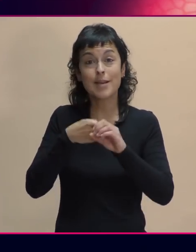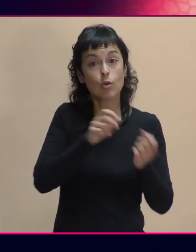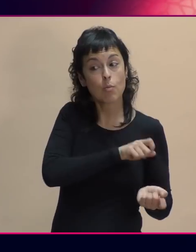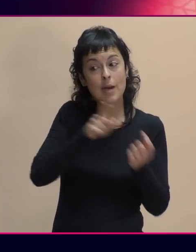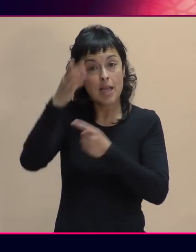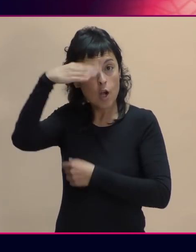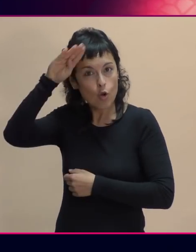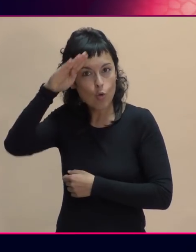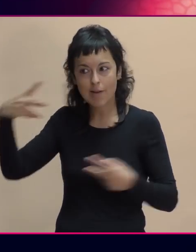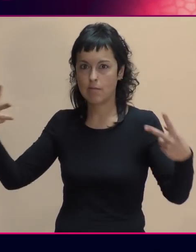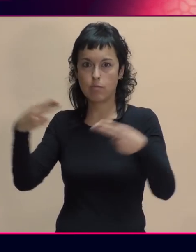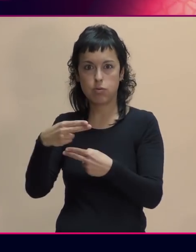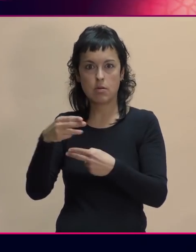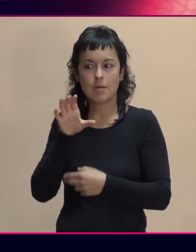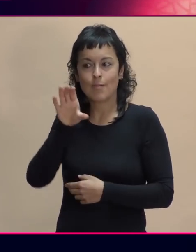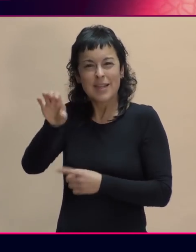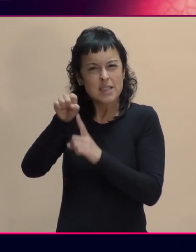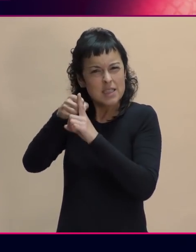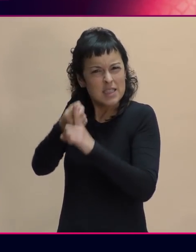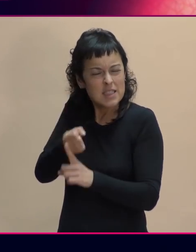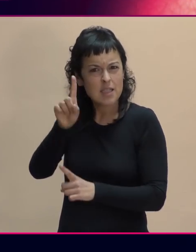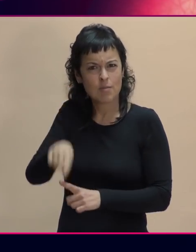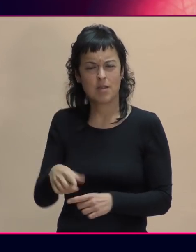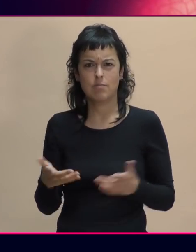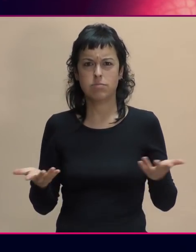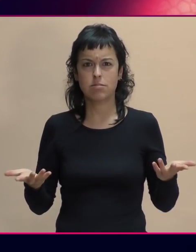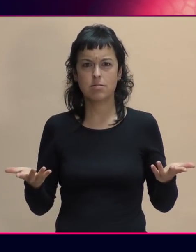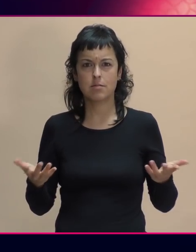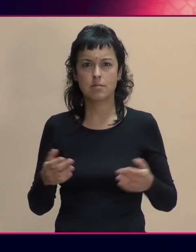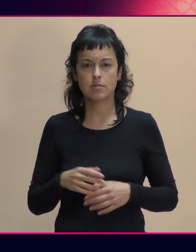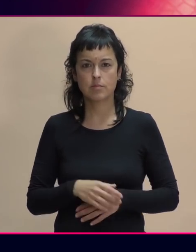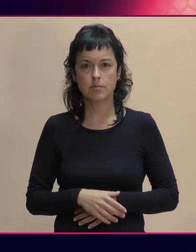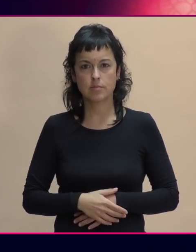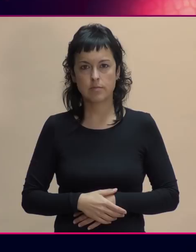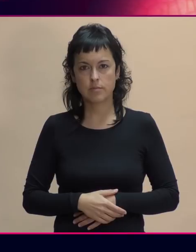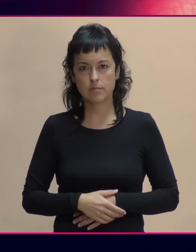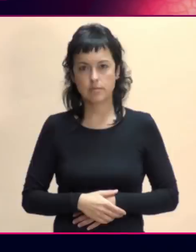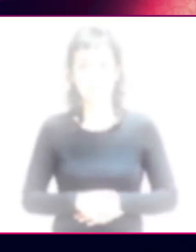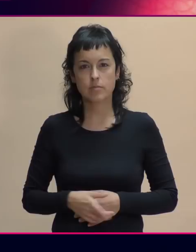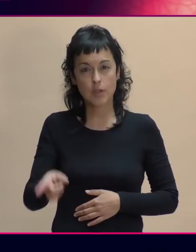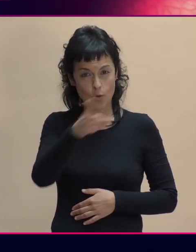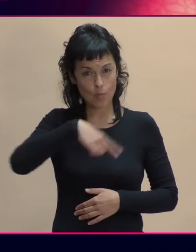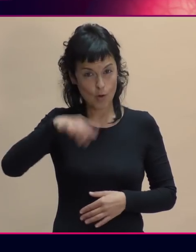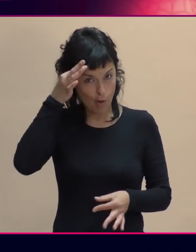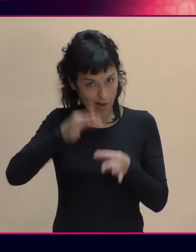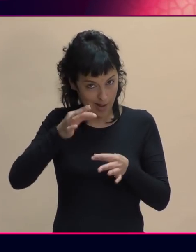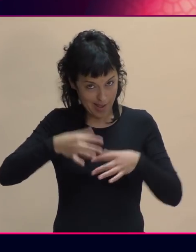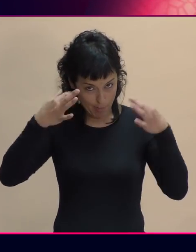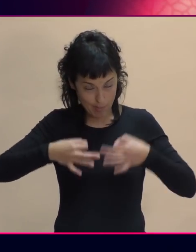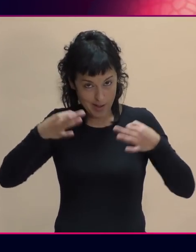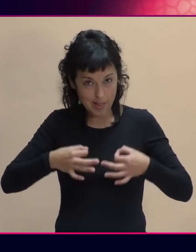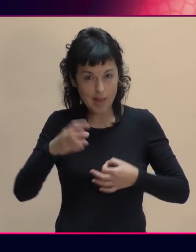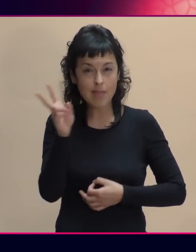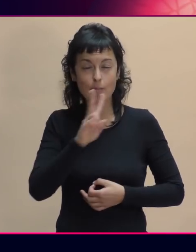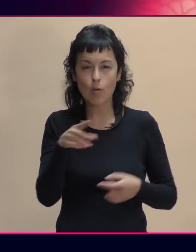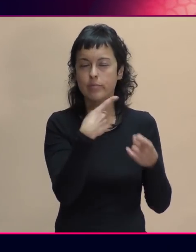cortará todo el suministro de petróleo a Cuba hasta asfixiar también a ese país de verdad ustedes creen